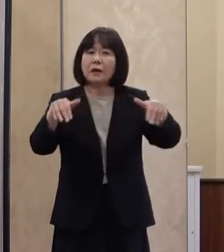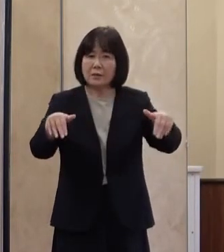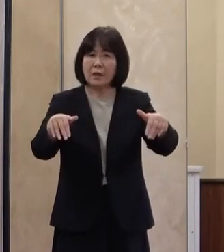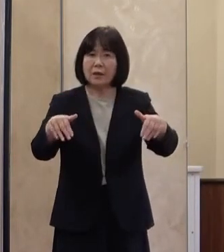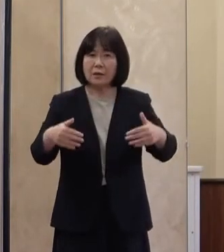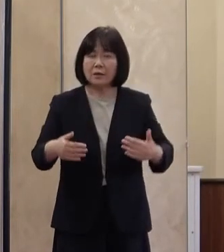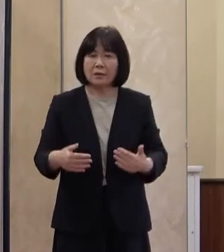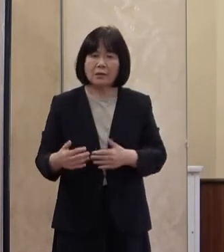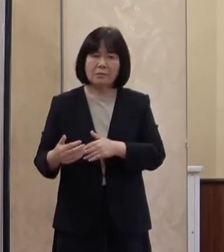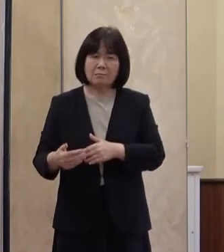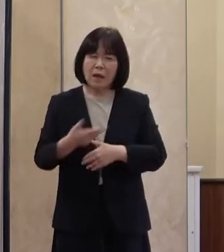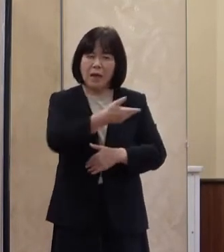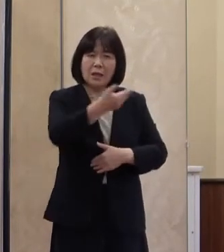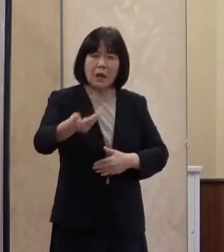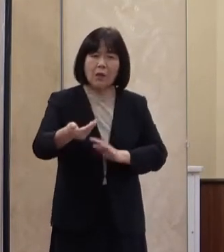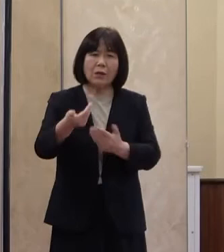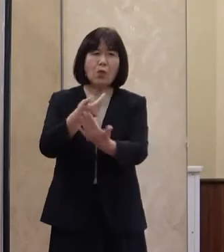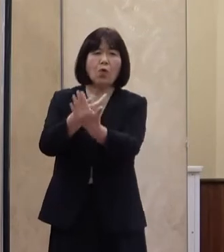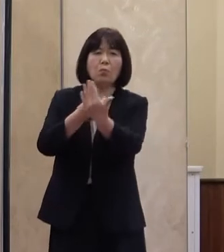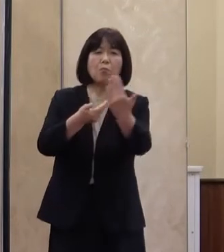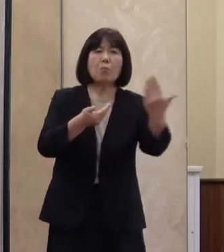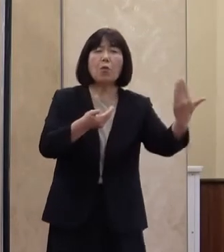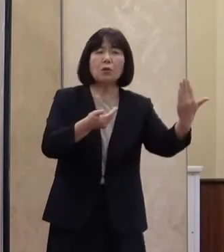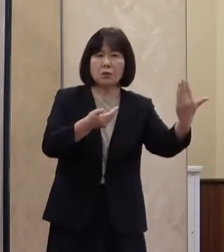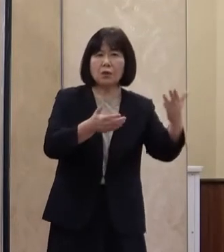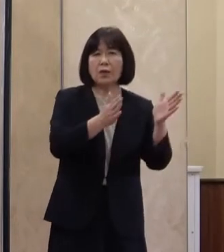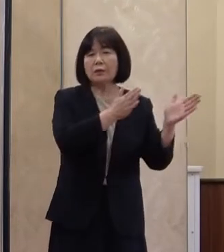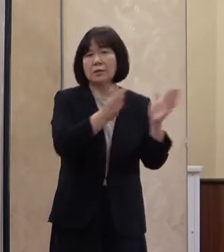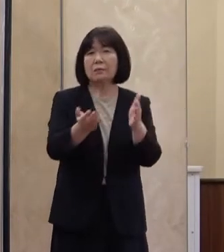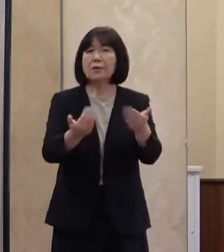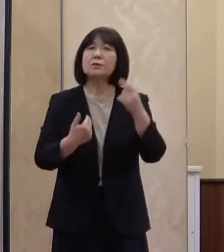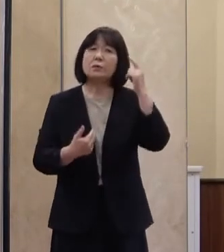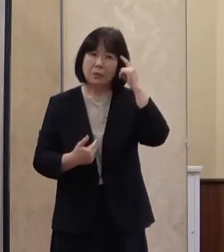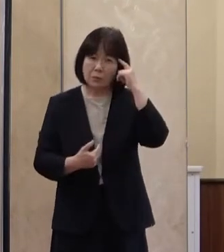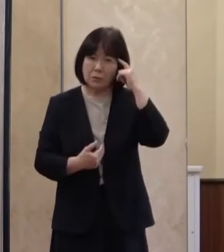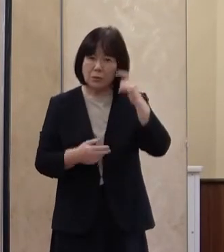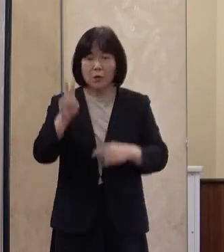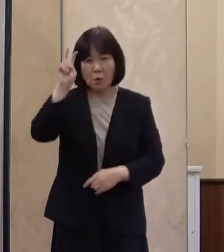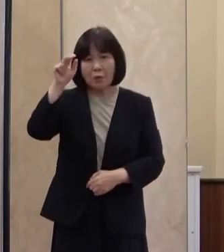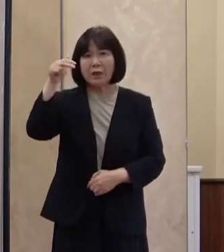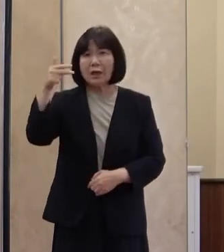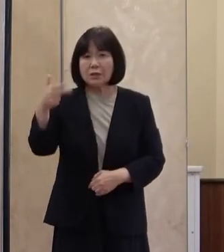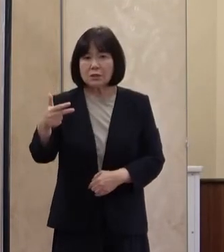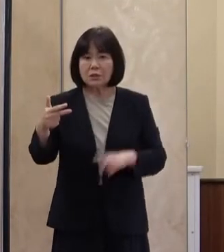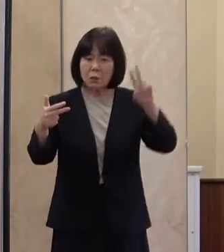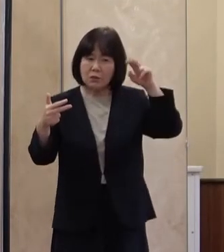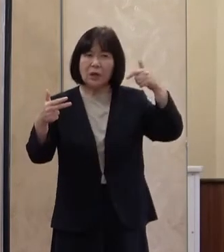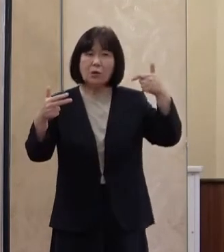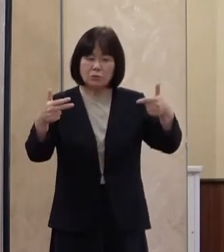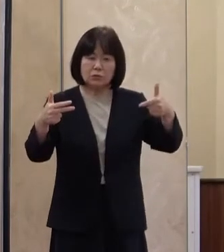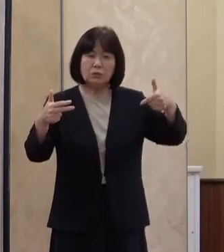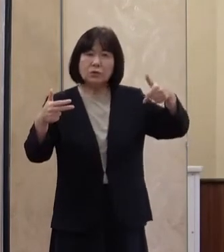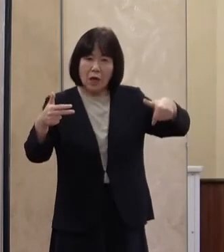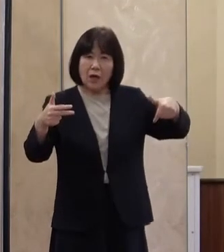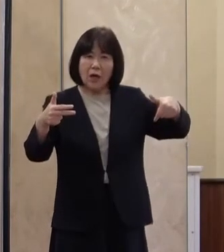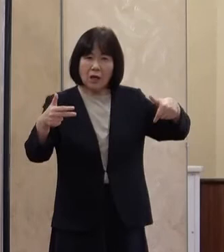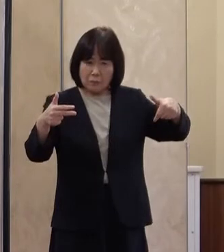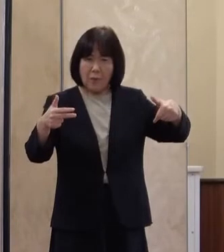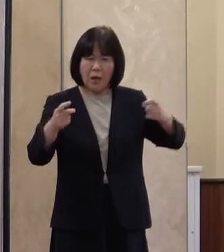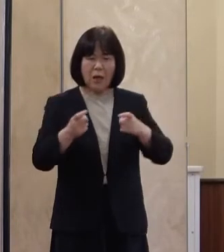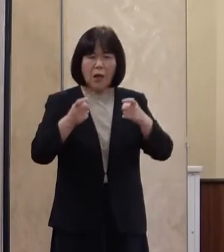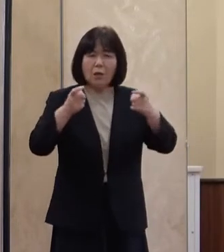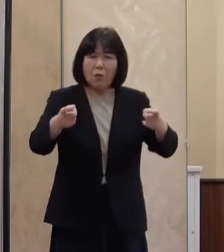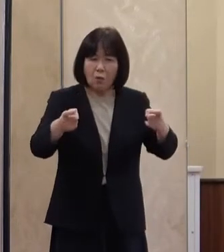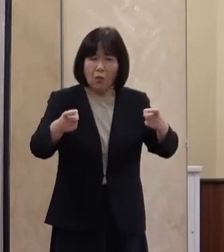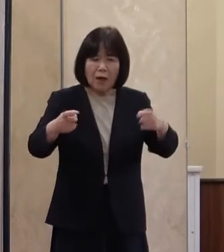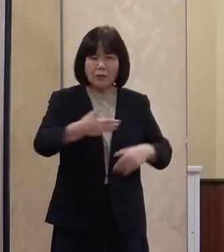潮堤の整備と、そういったのも非常に重要です。この間大阪市と大阪府がそれぞれ港湾管理とか河川の